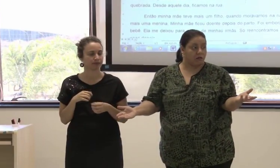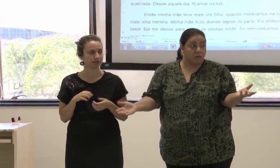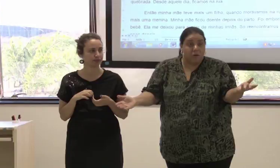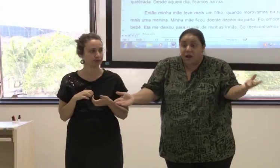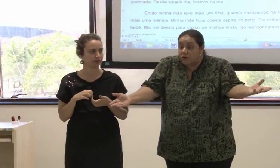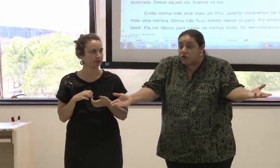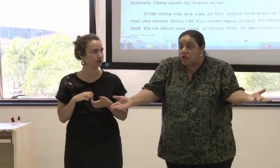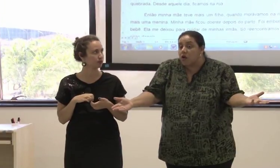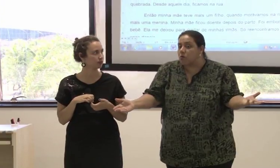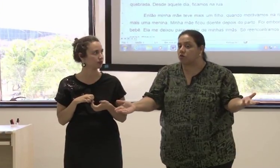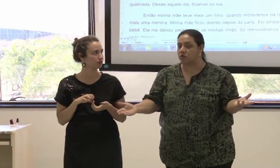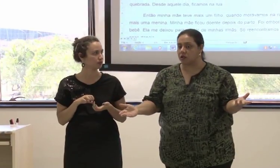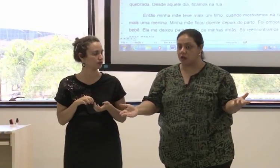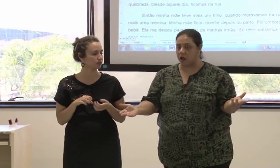Minha mãe não tinha como nos sustentar.